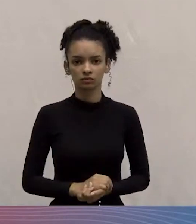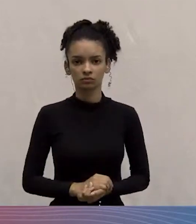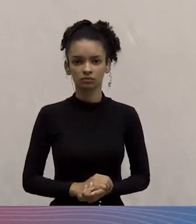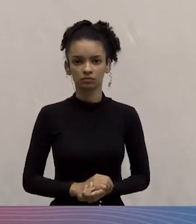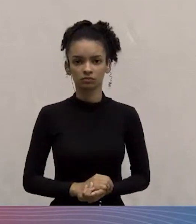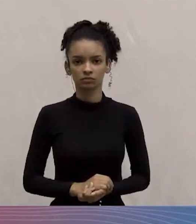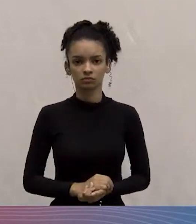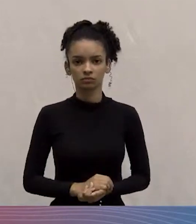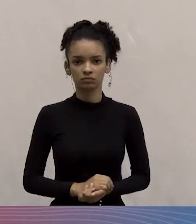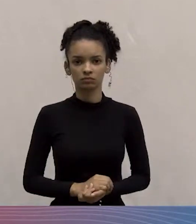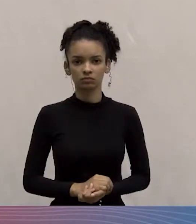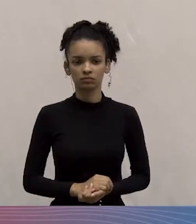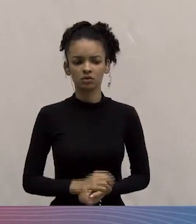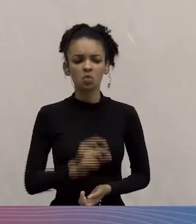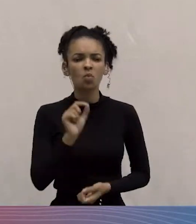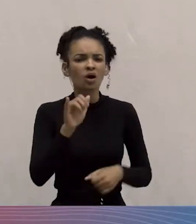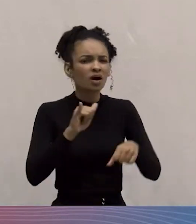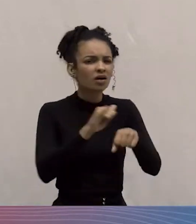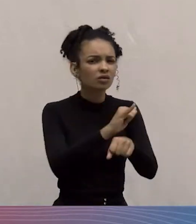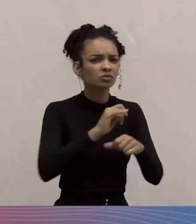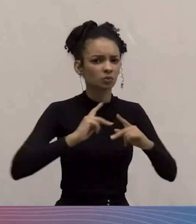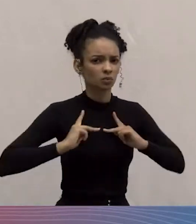O que é que realmente envenenou o homem?